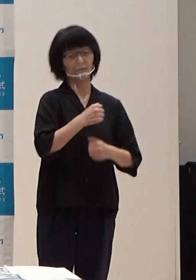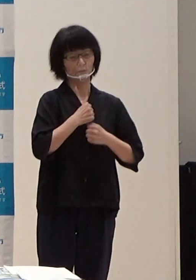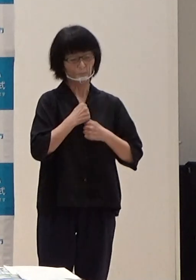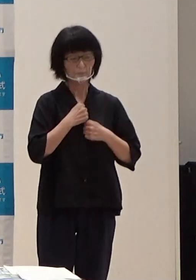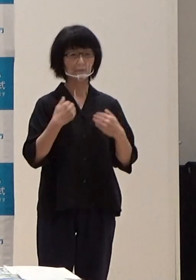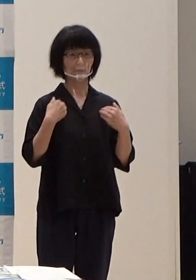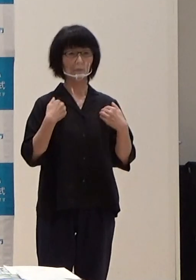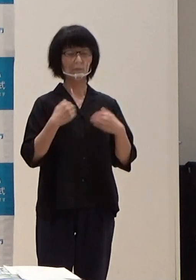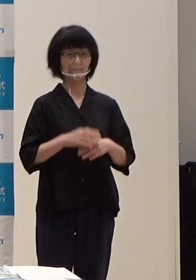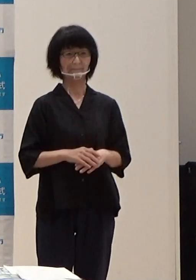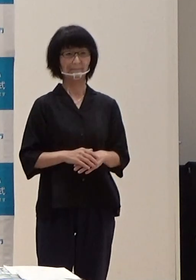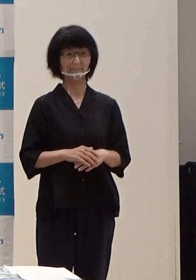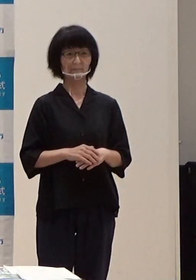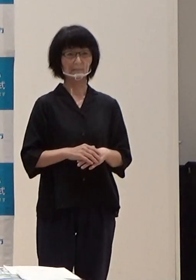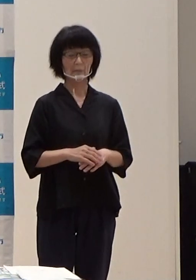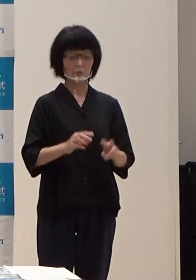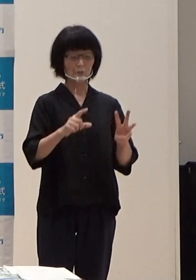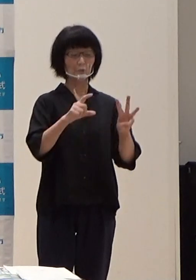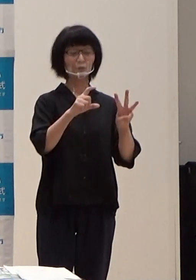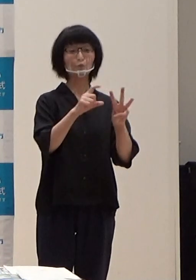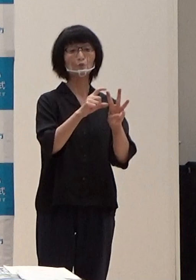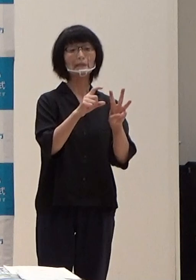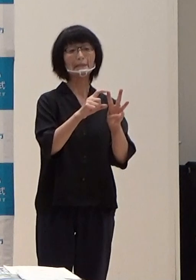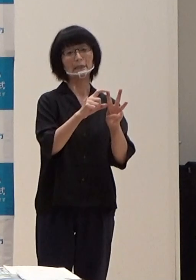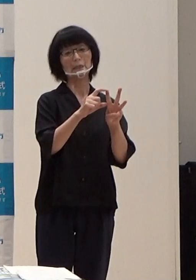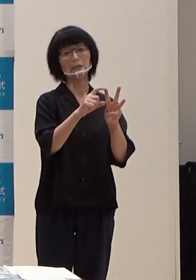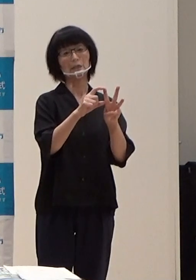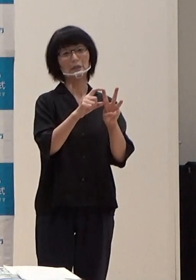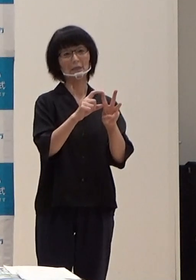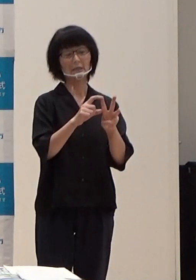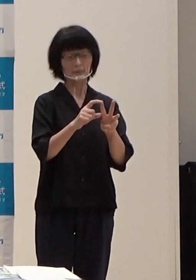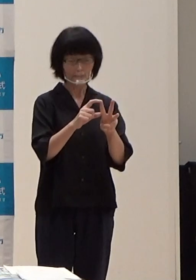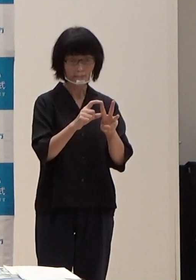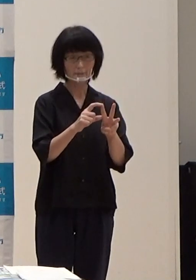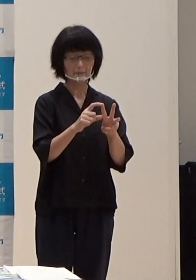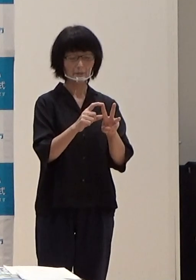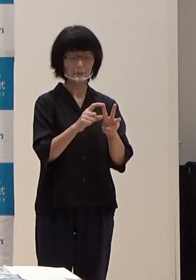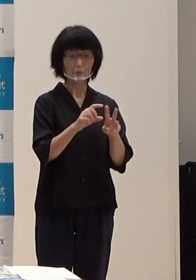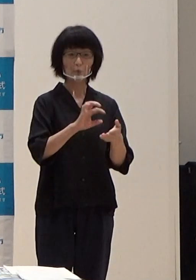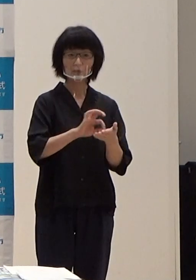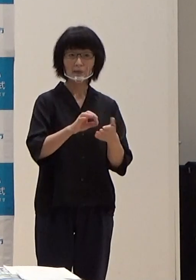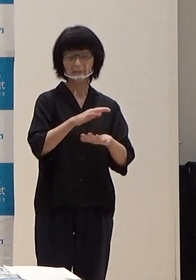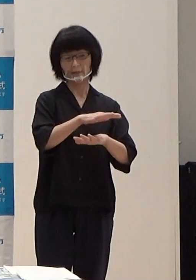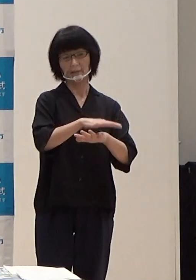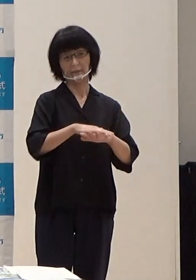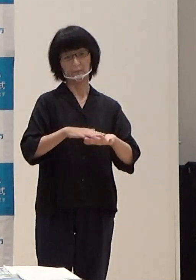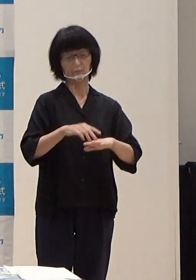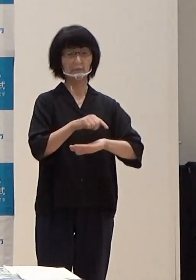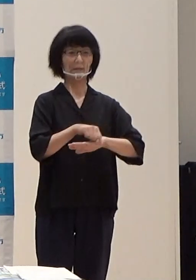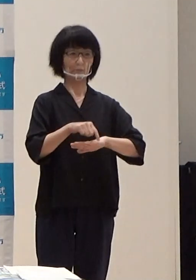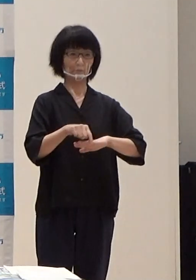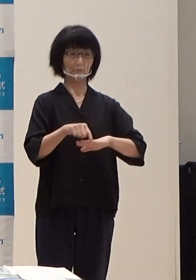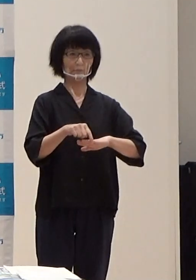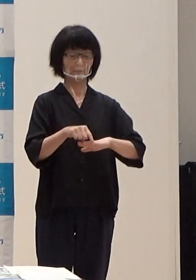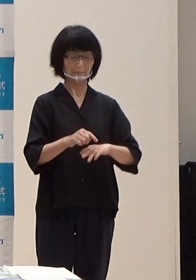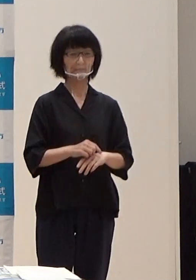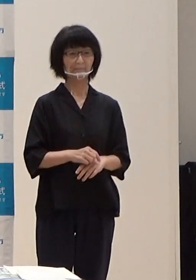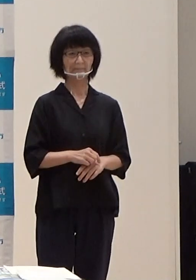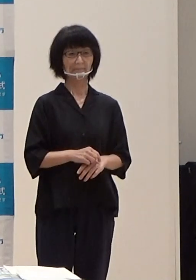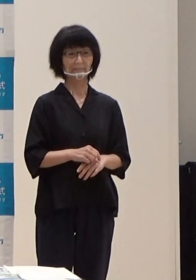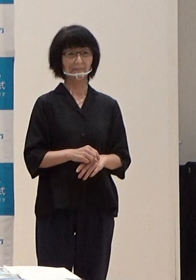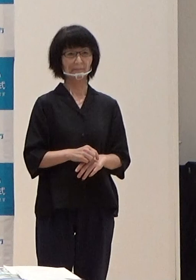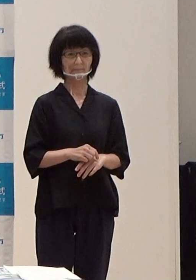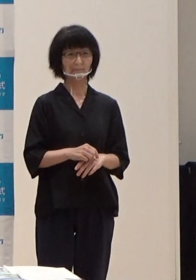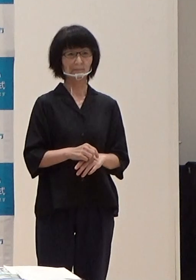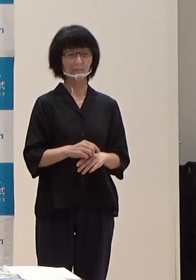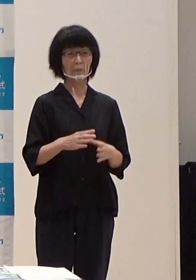それから 3D のですね、3次元での都市計画を立てると、2次元の地図を見て考えるんじゃなくて、国土